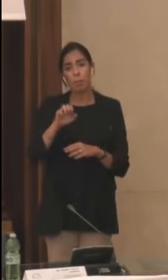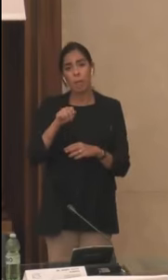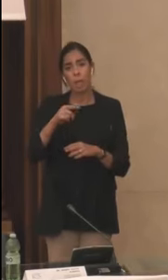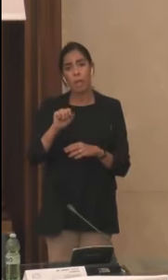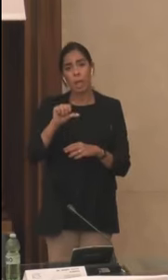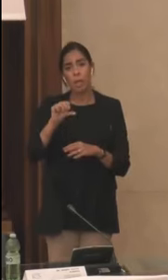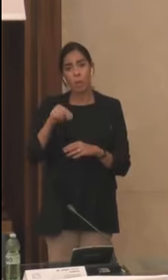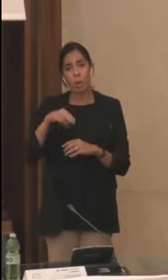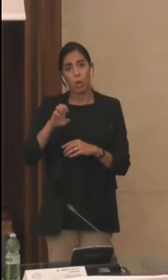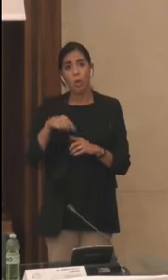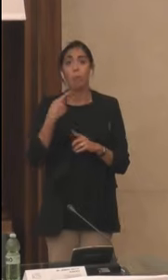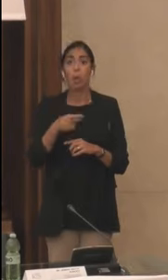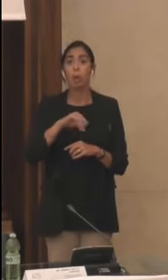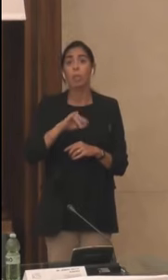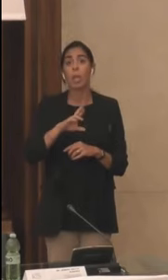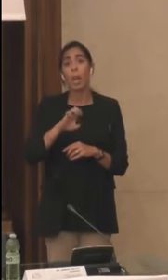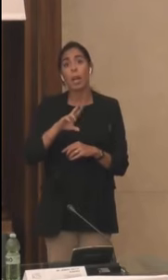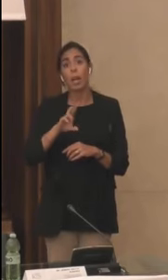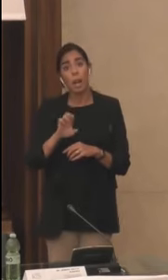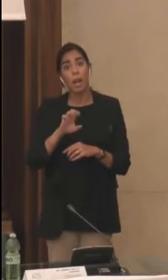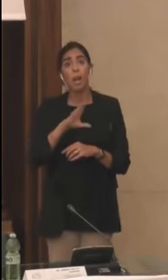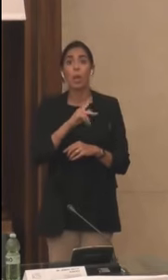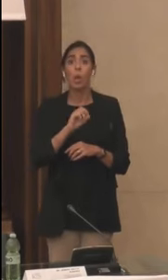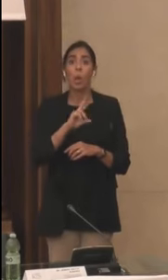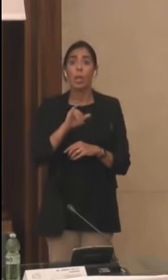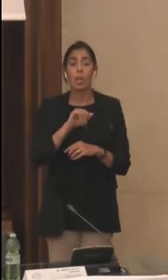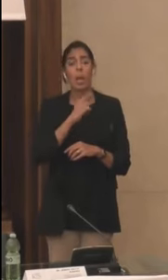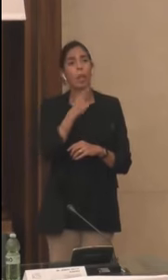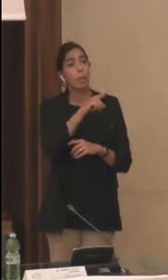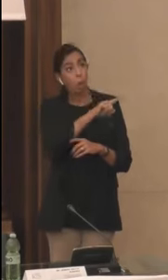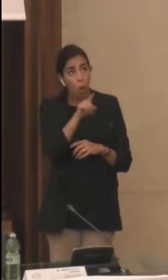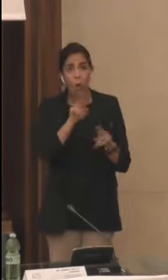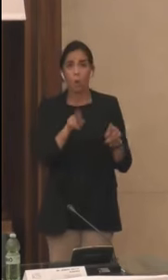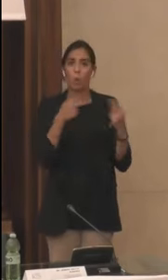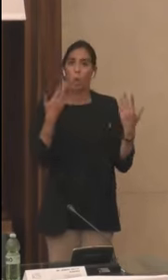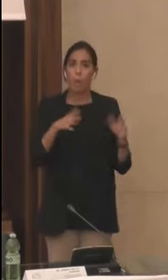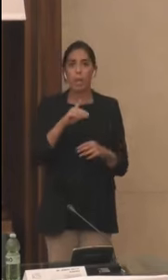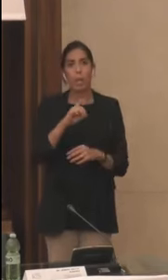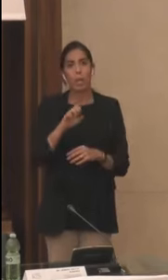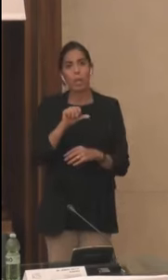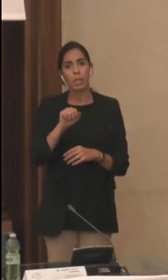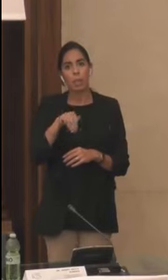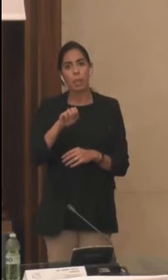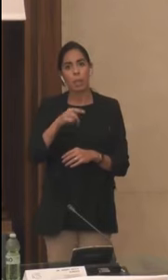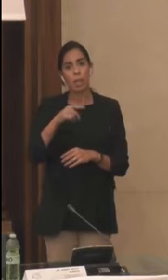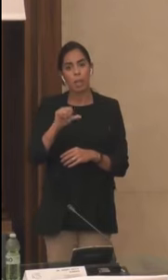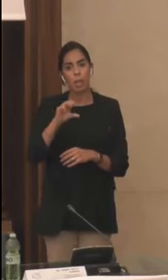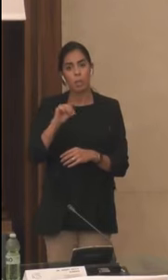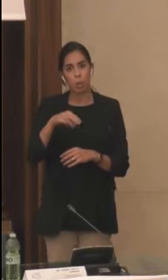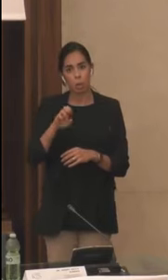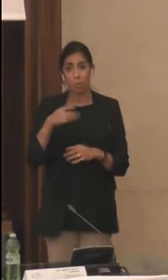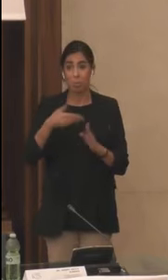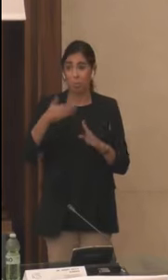la dexametasona, que primero no tenía aceptación, después se aceptó mundialmente, y dijo en el Senado